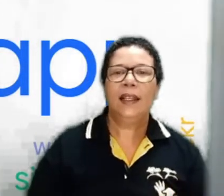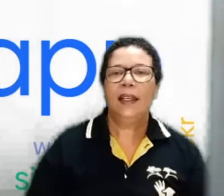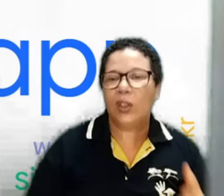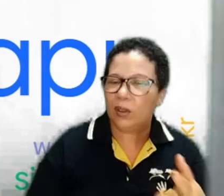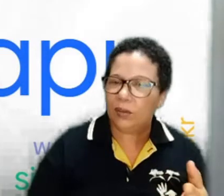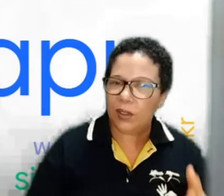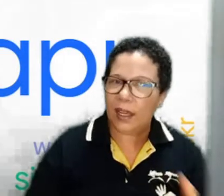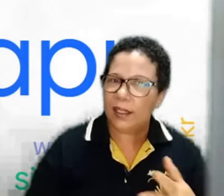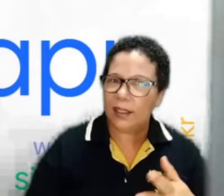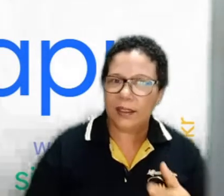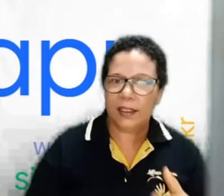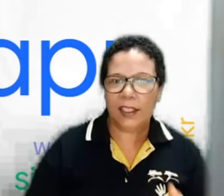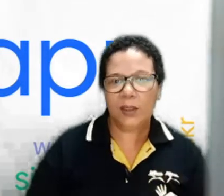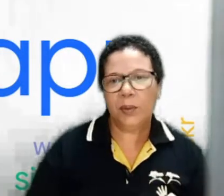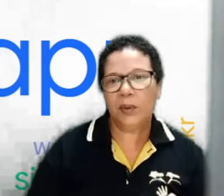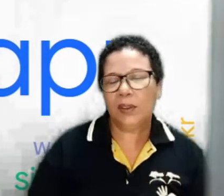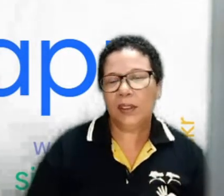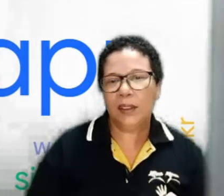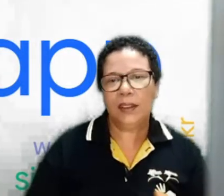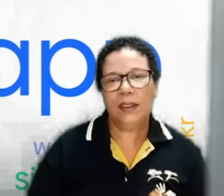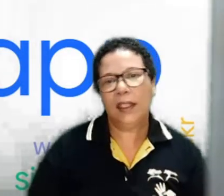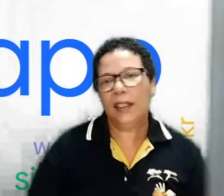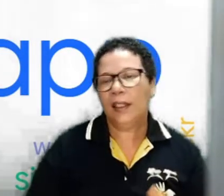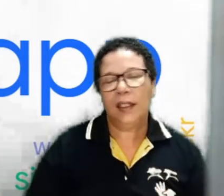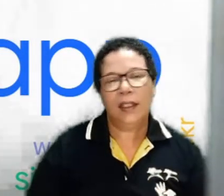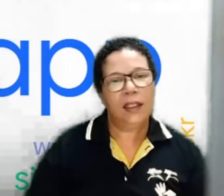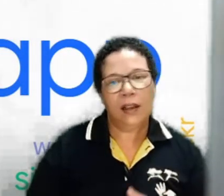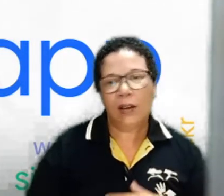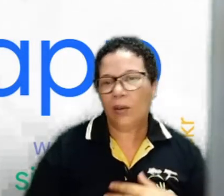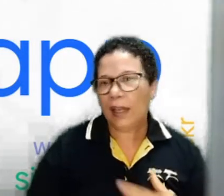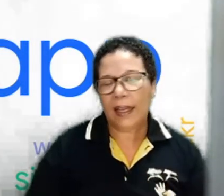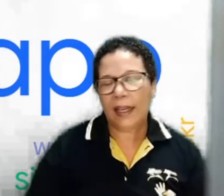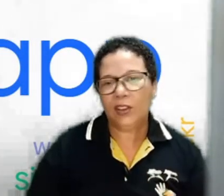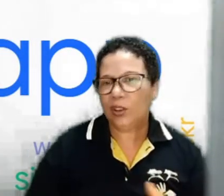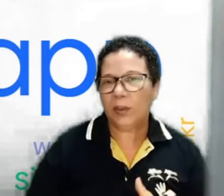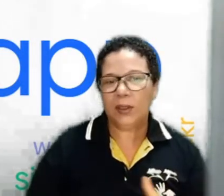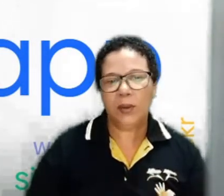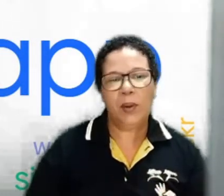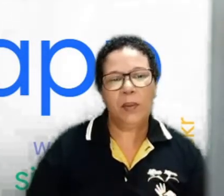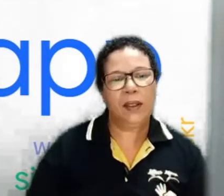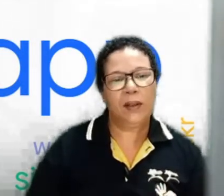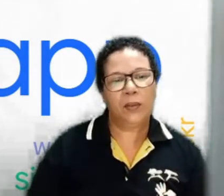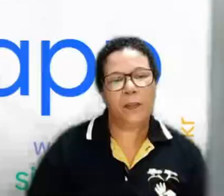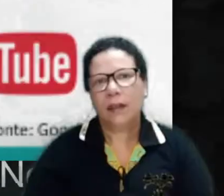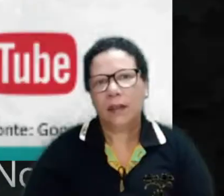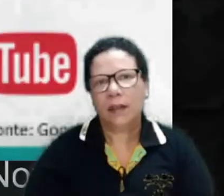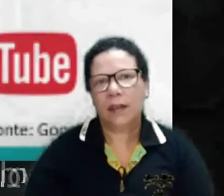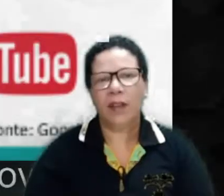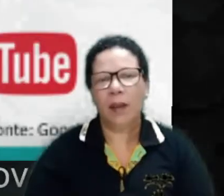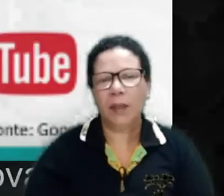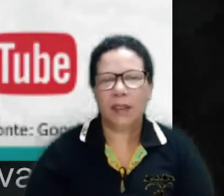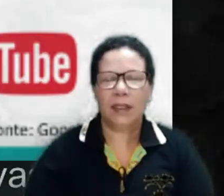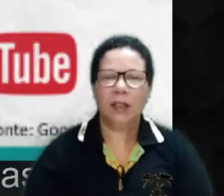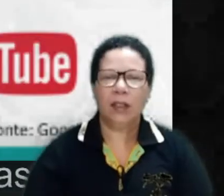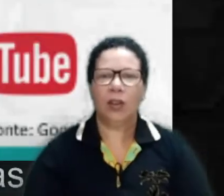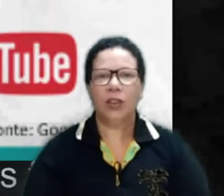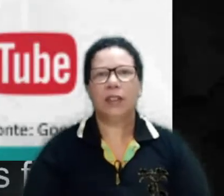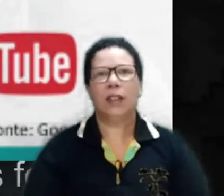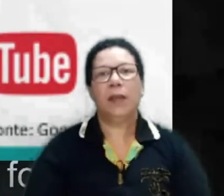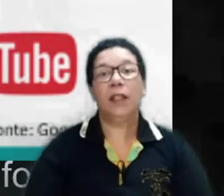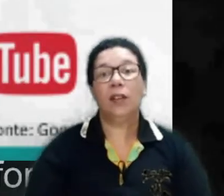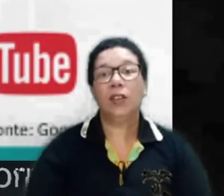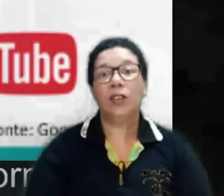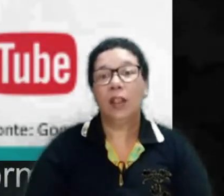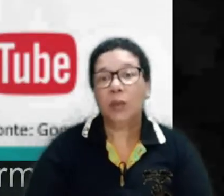esse código, enviar, e eles respondem, né, online no mesmo momento. Dentre as ferramentas